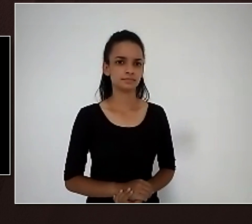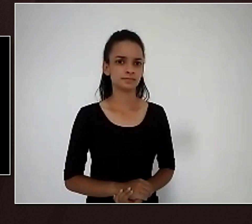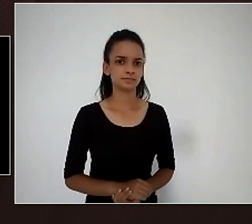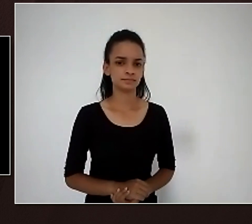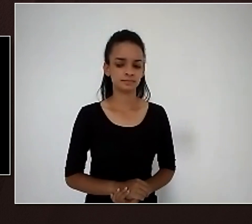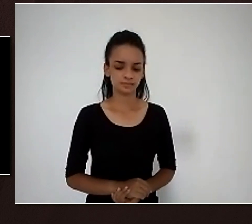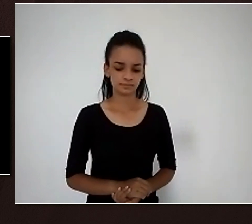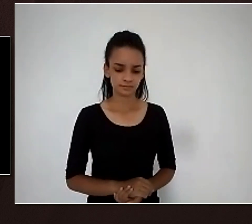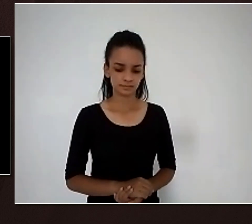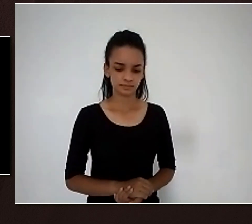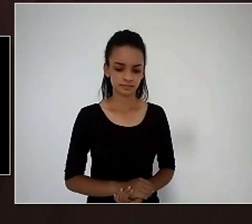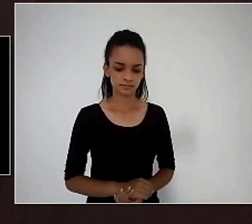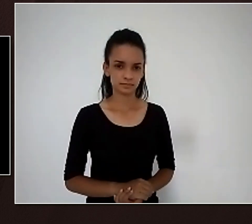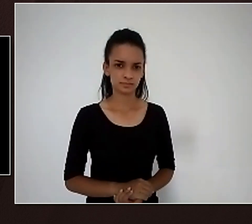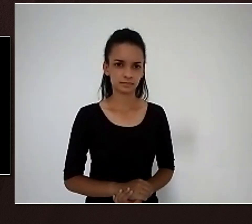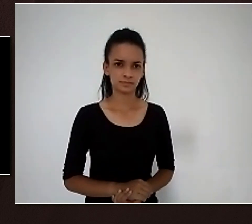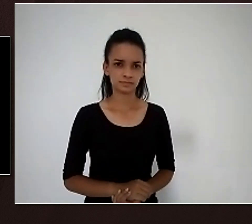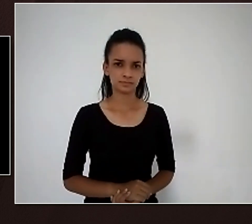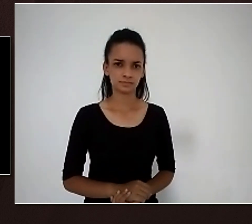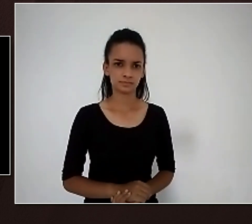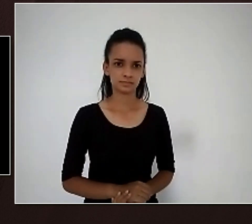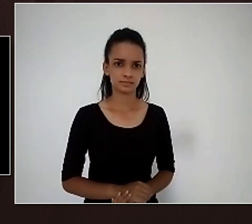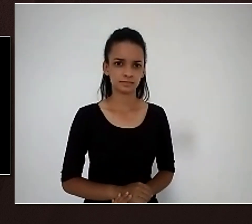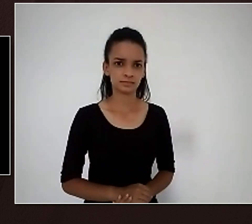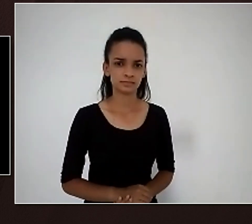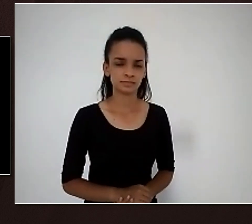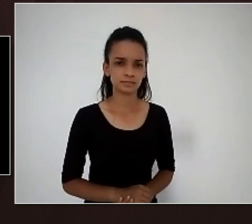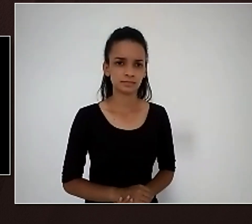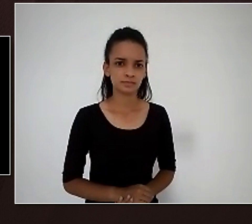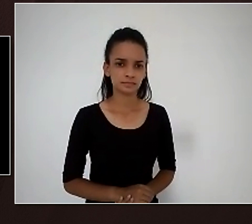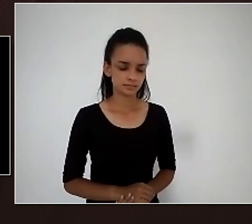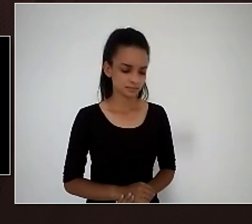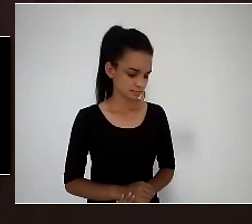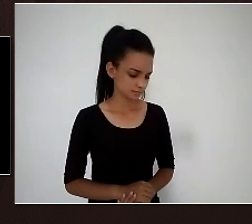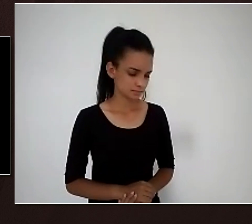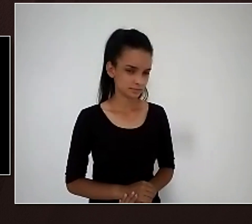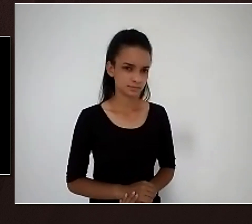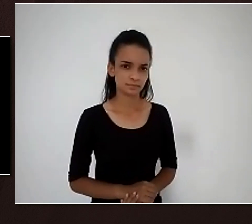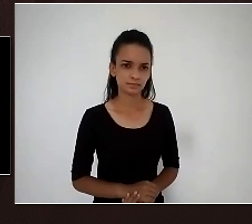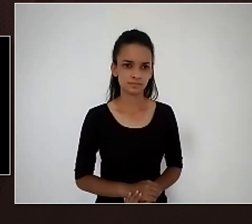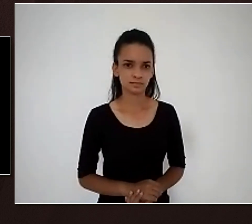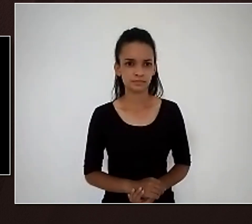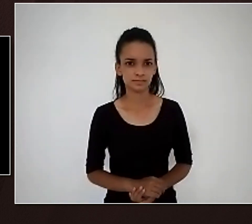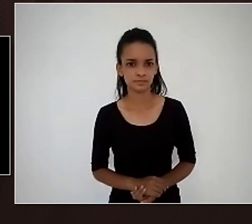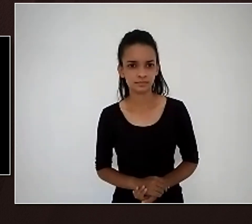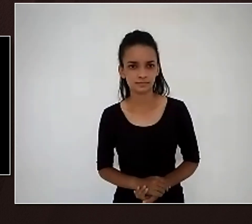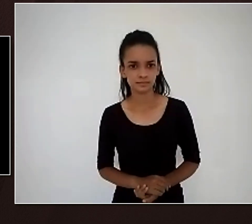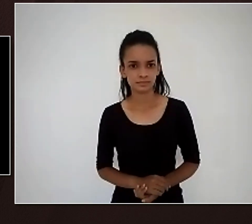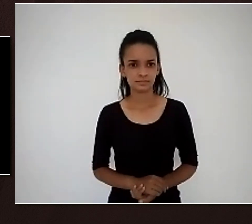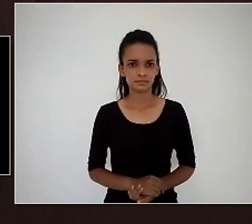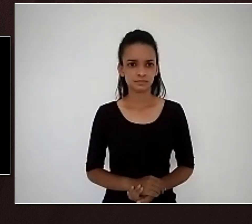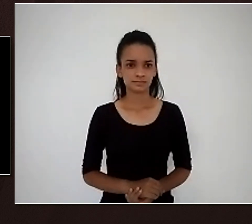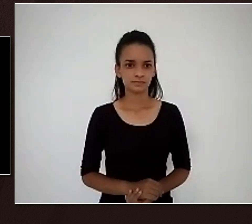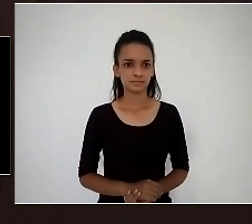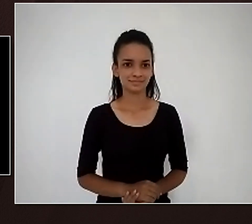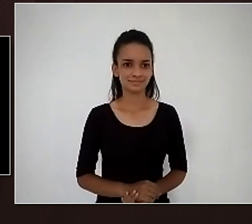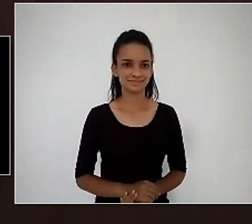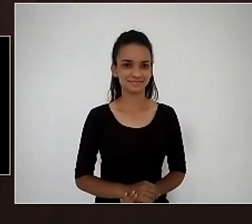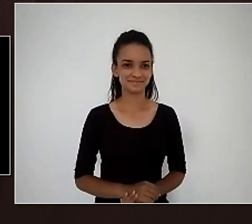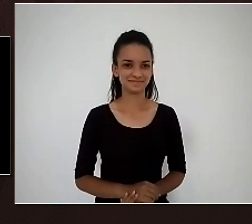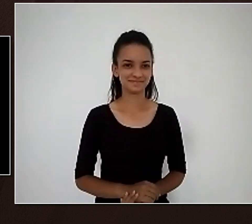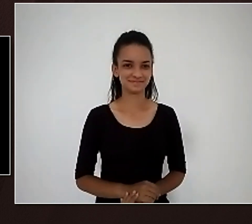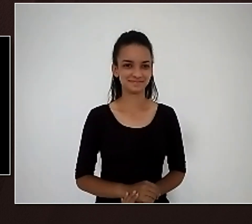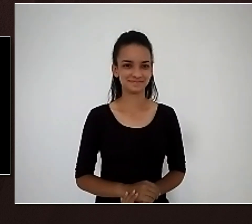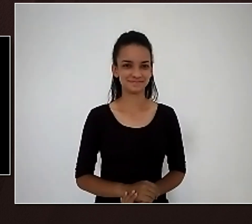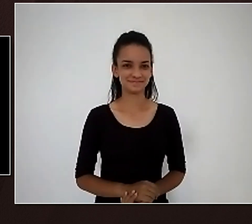actuar, a reaccionar, ¿no? Y cómo se ve también saliendo, como compartía, el colportaje dinámico, ¿no? Gracias